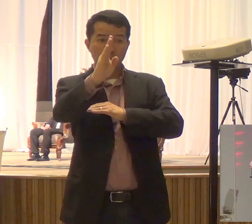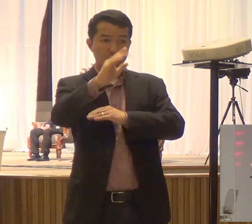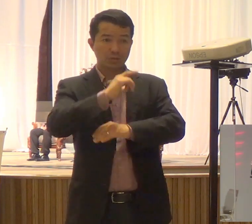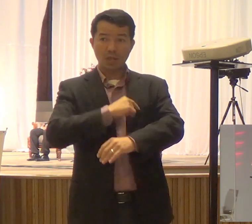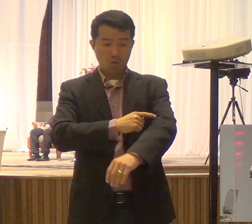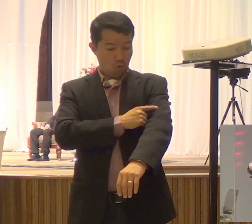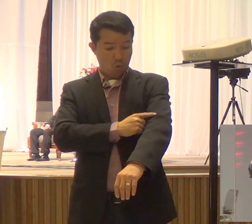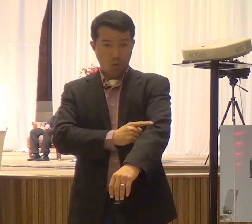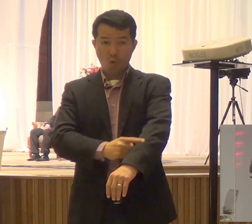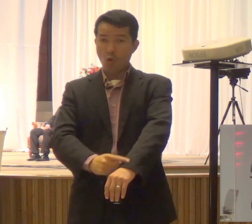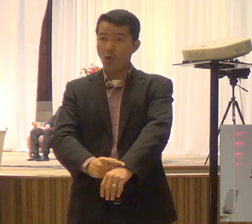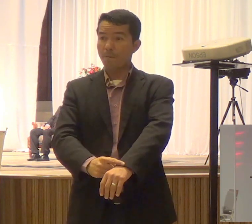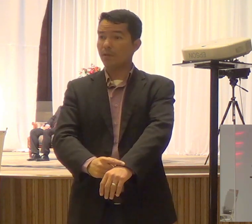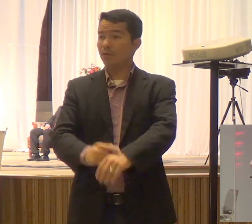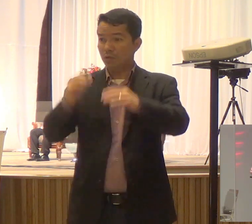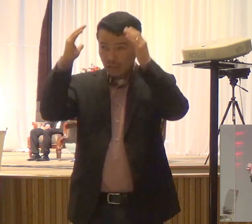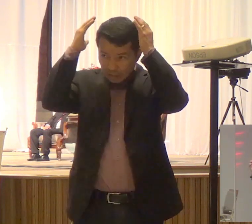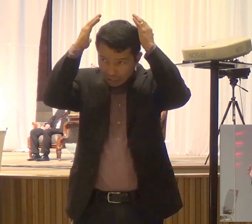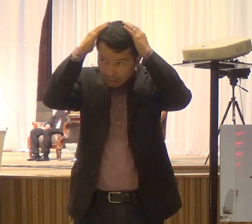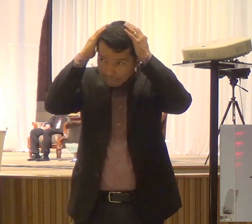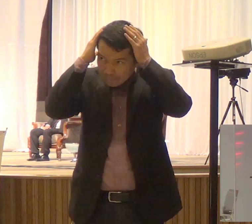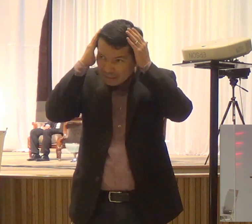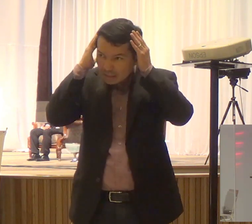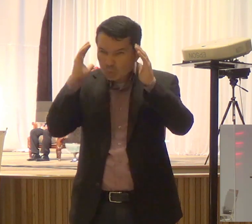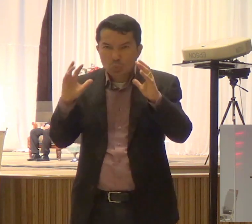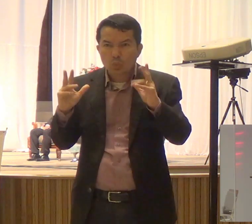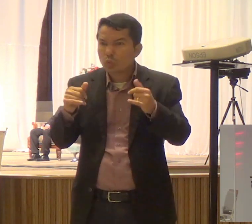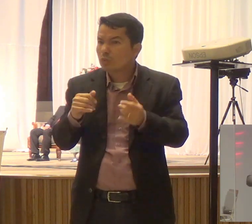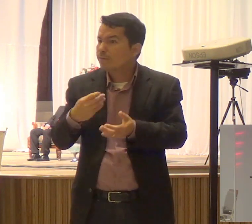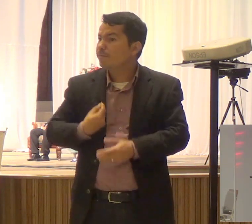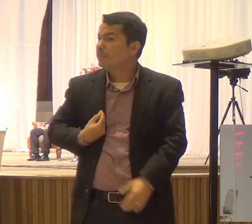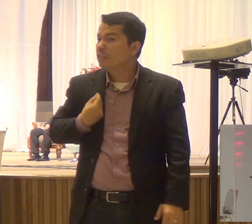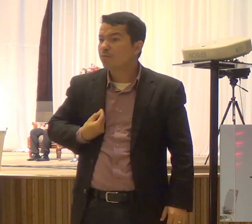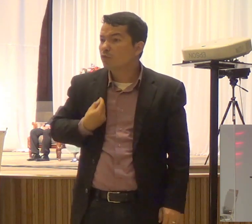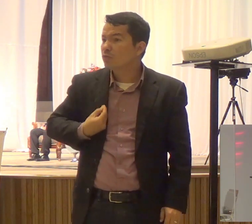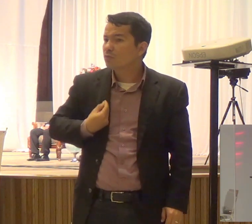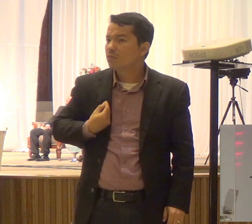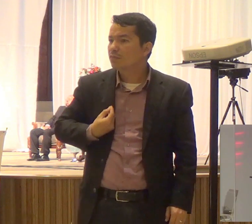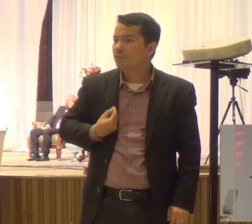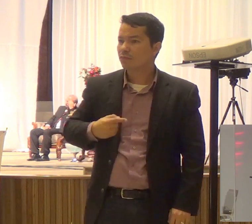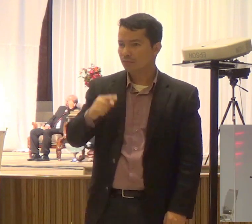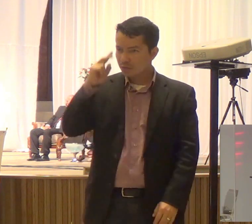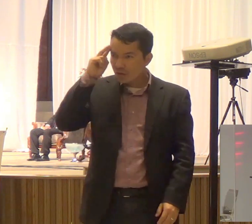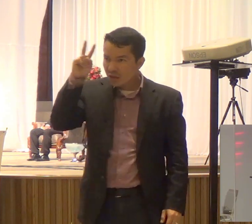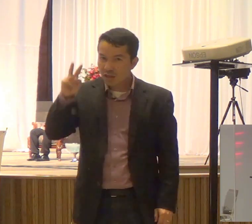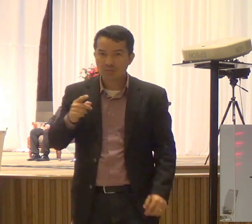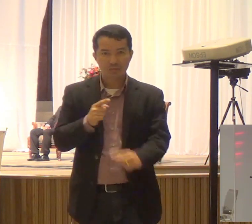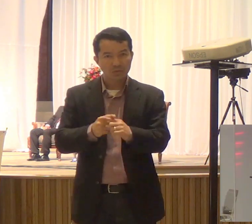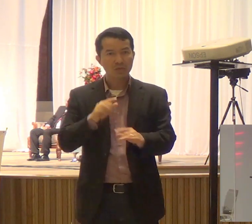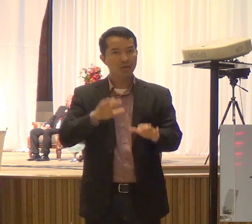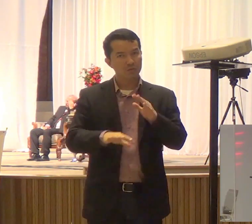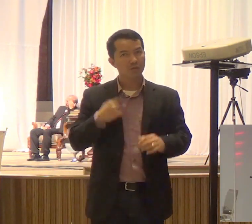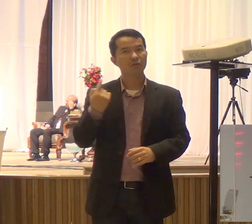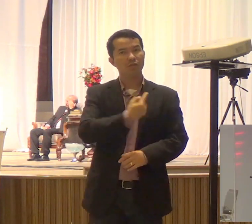roupa, nem um fiapinho, nem um fio de cabelo queimado. Esse é um tipo de fogo pelo qual, às vezes,